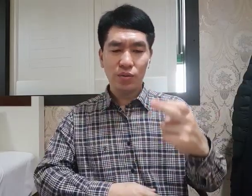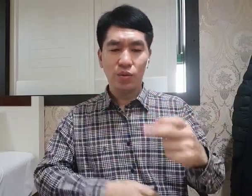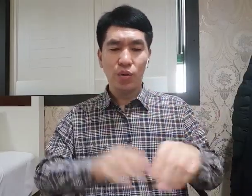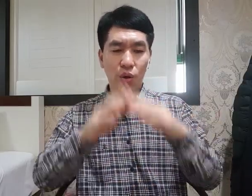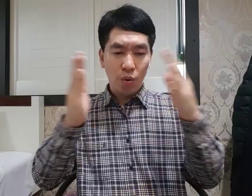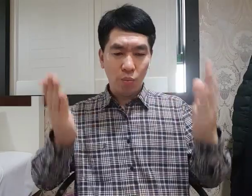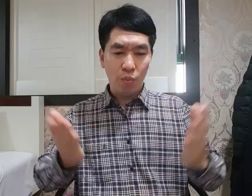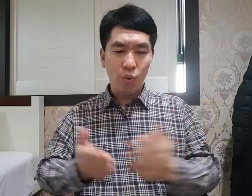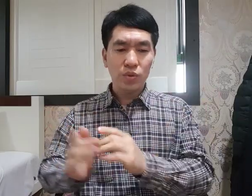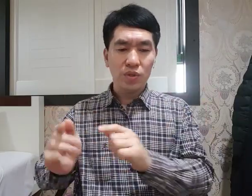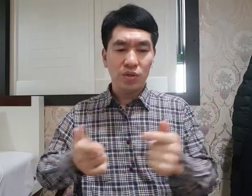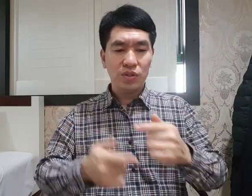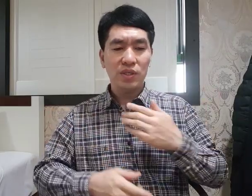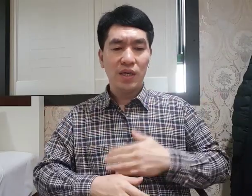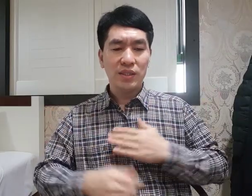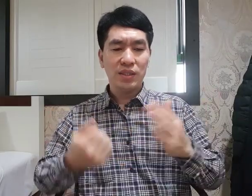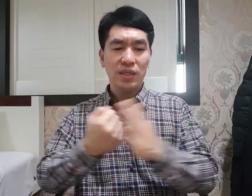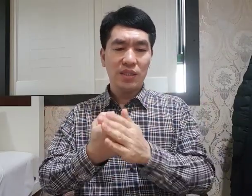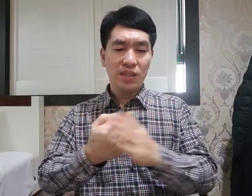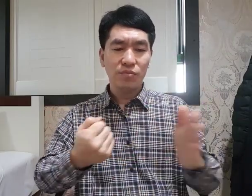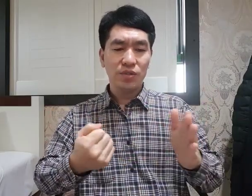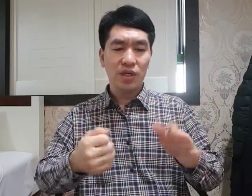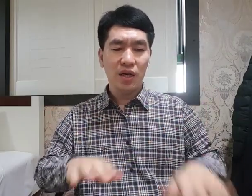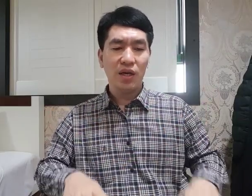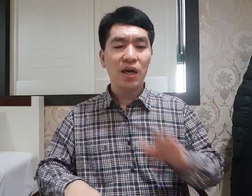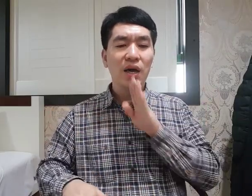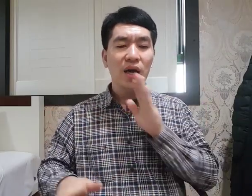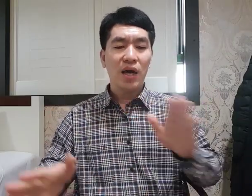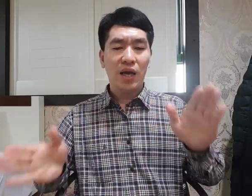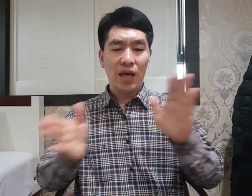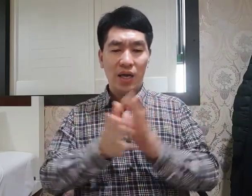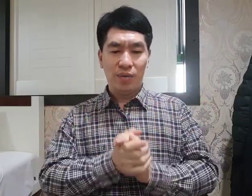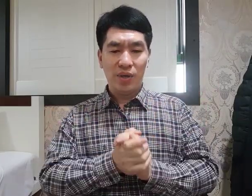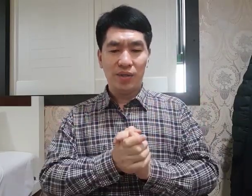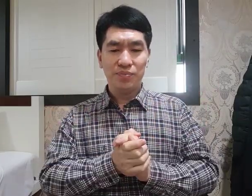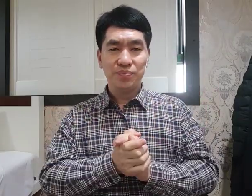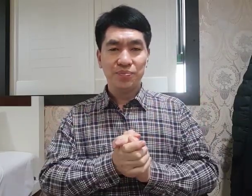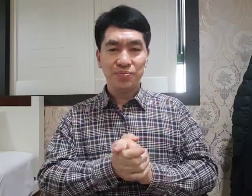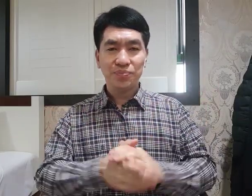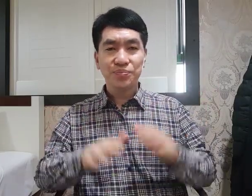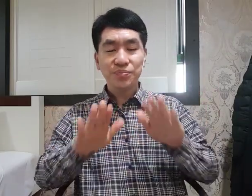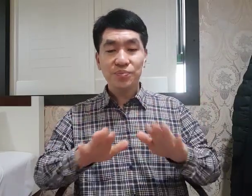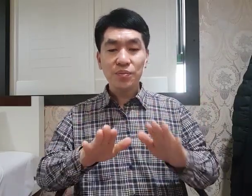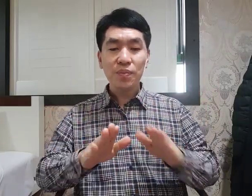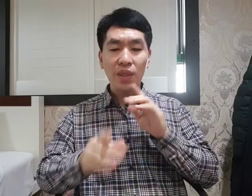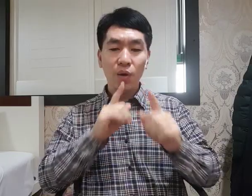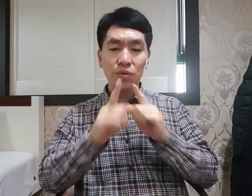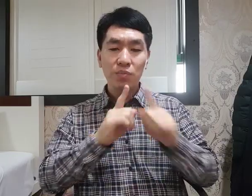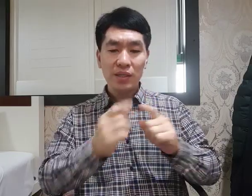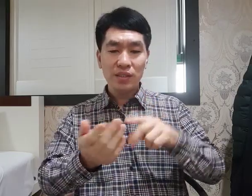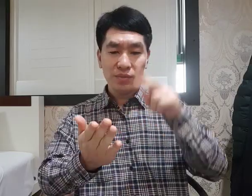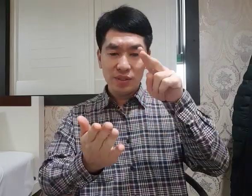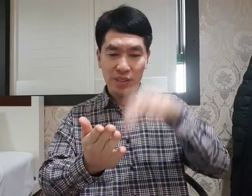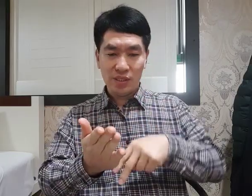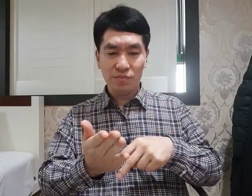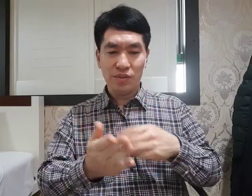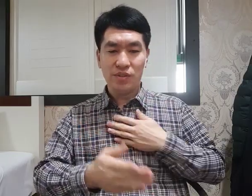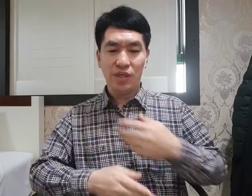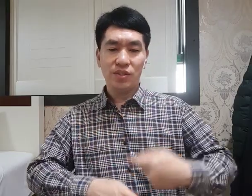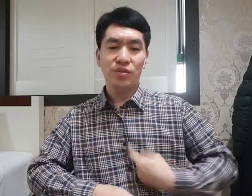크시고 모든 것을 아시기 때문이라. 아멘. 오늘 말씀을 읽으면서 제